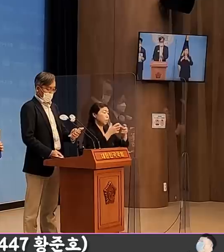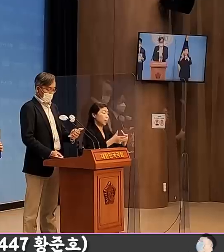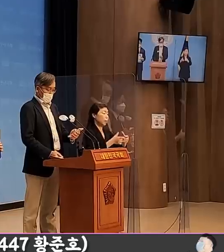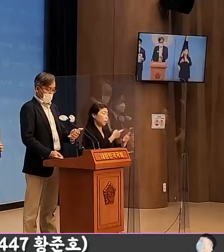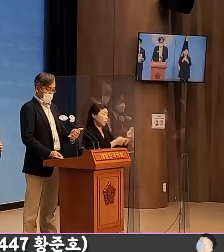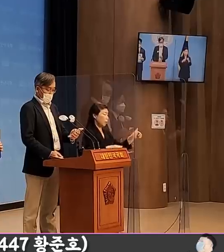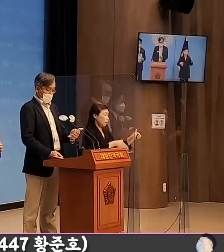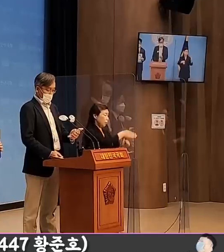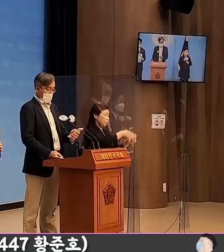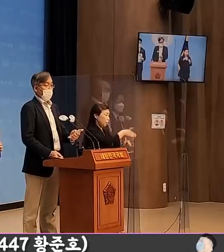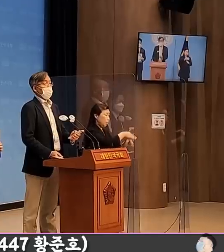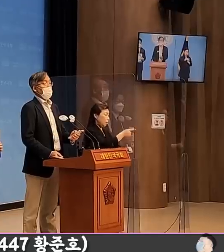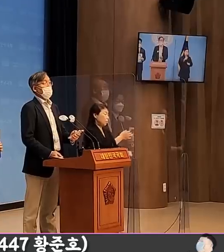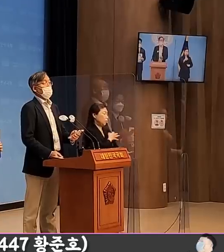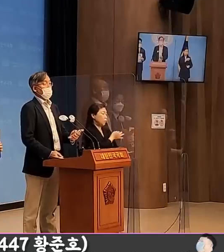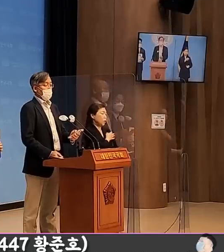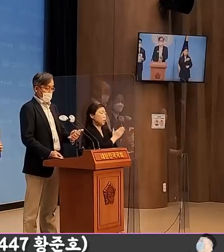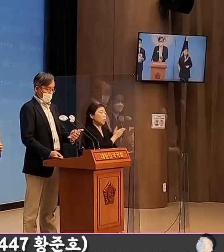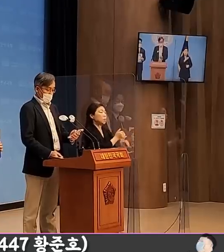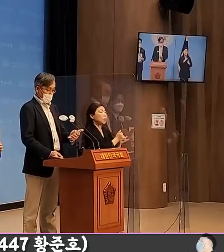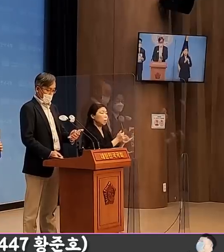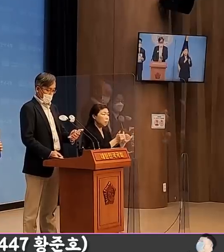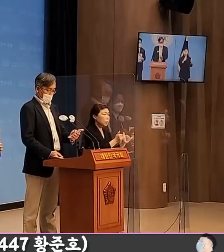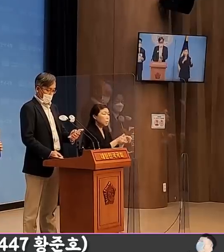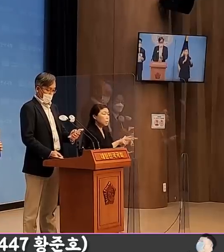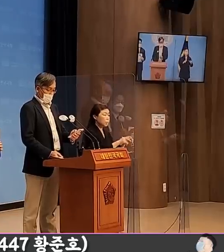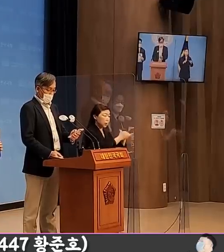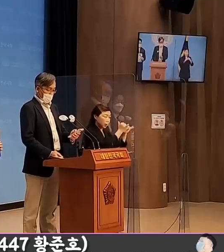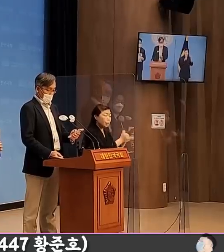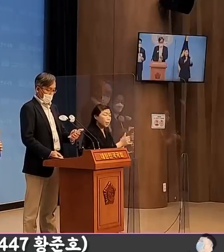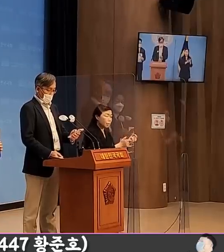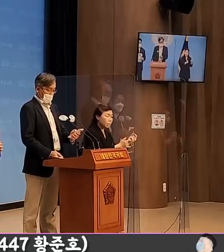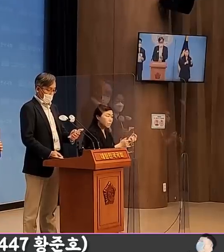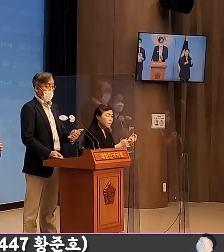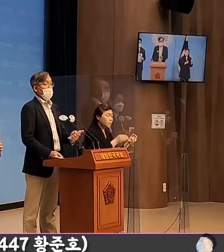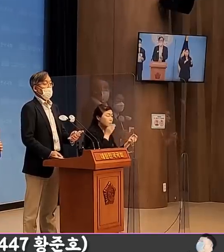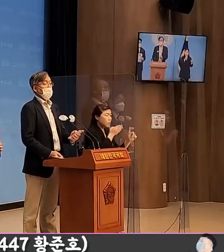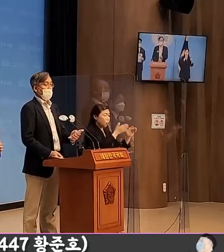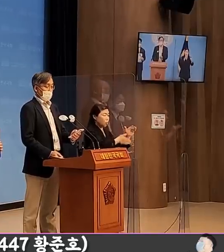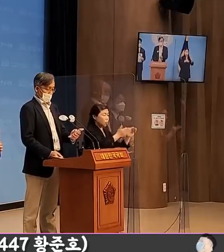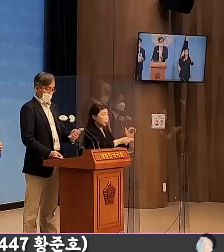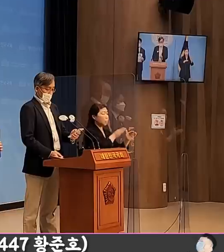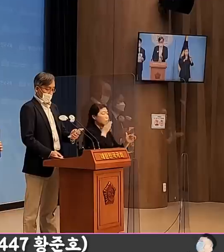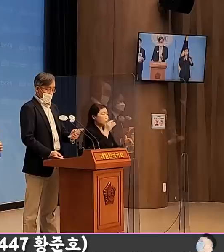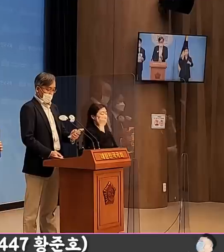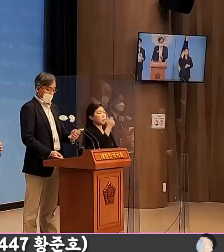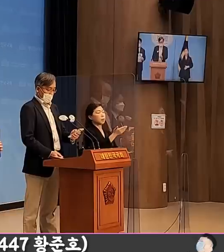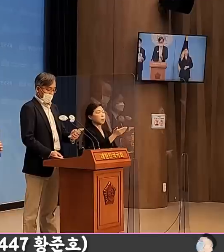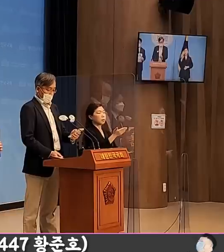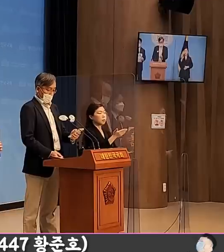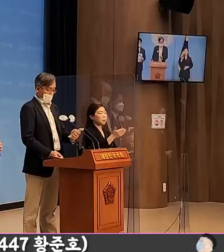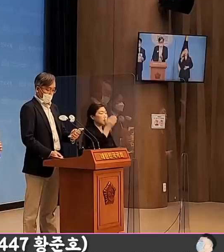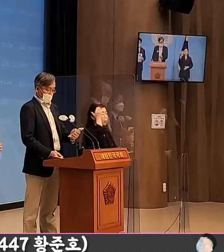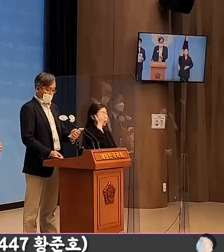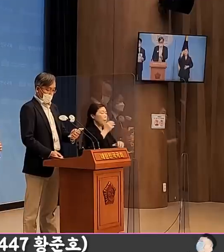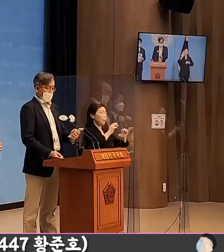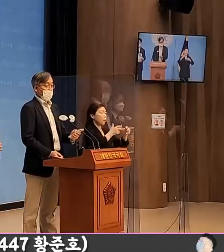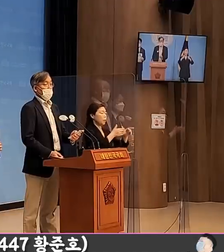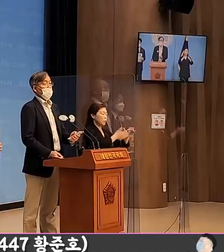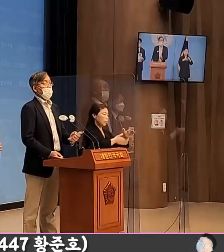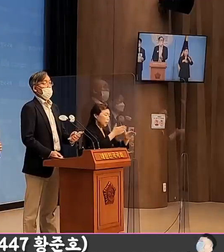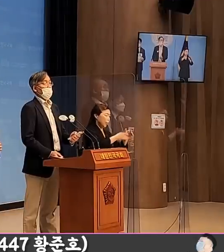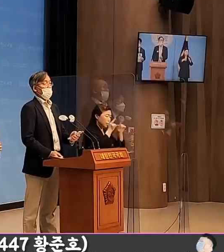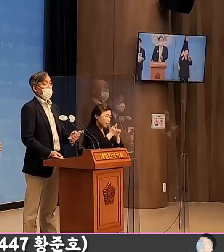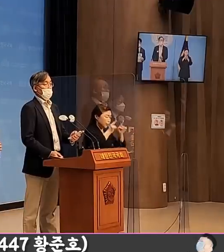주며 부를 쌓는 사람이 배 두들기며 사는 세상, 이것이 과연 공정한 세상입니까? 대한민국을 결코